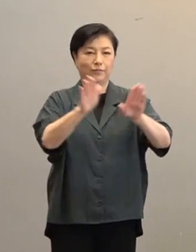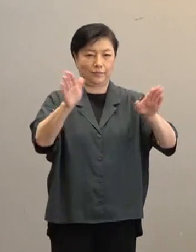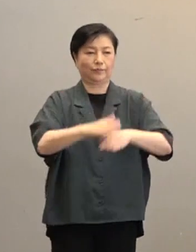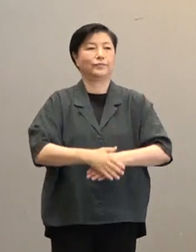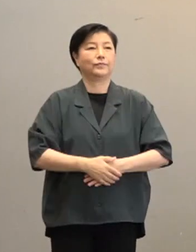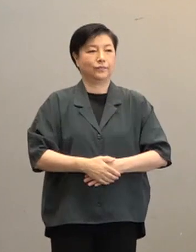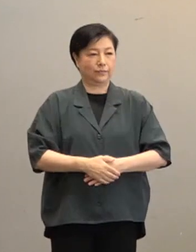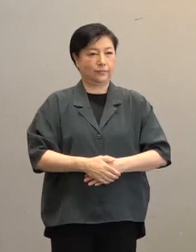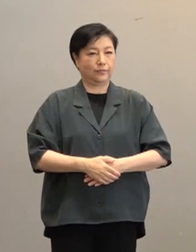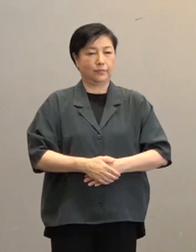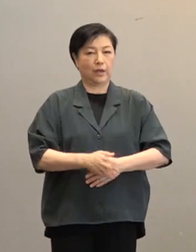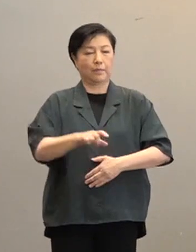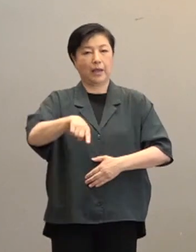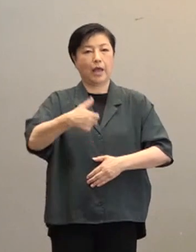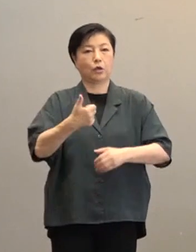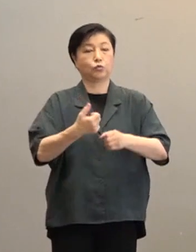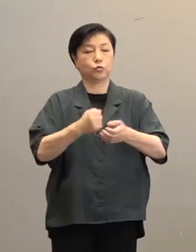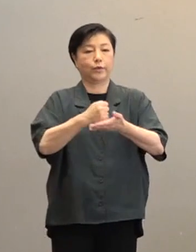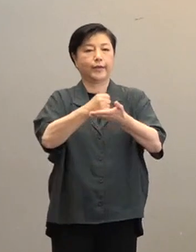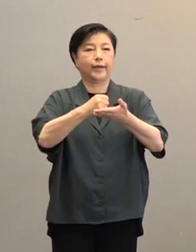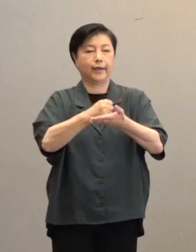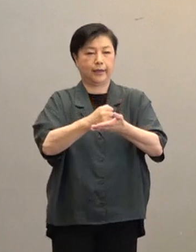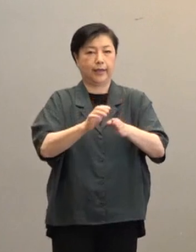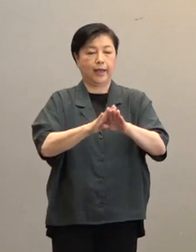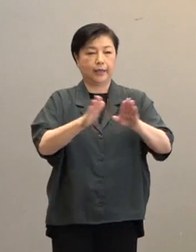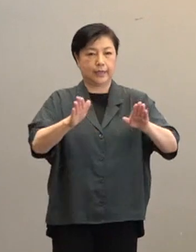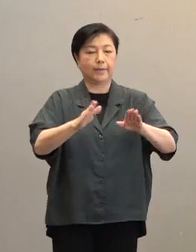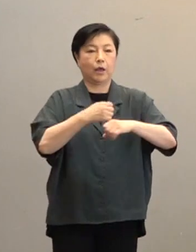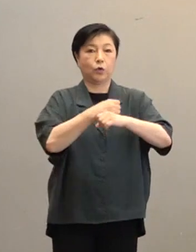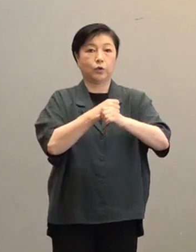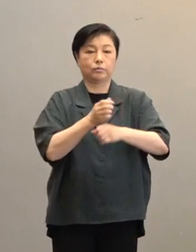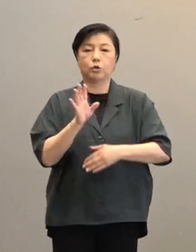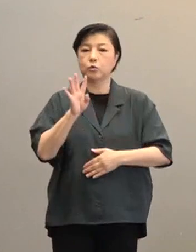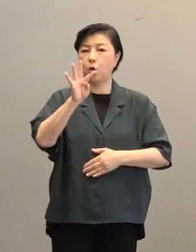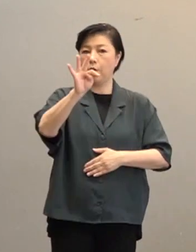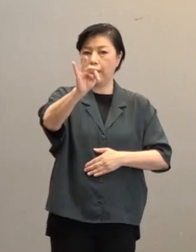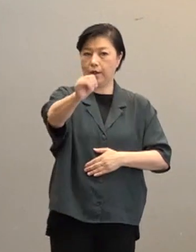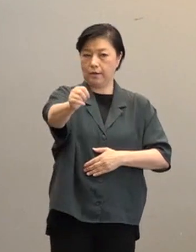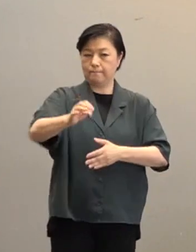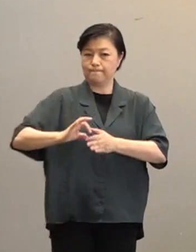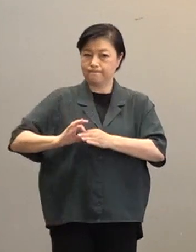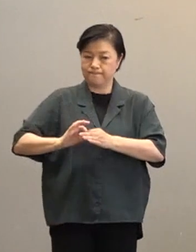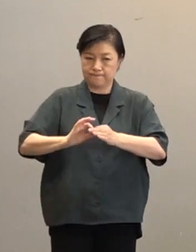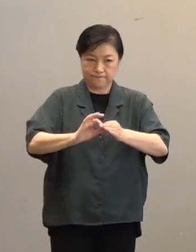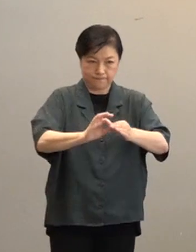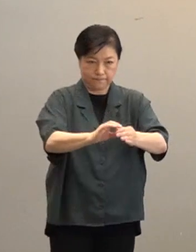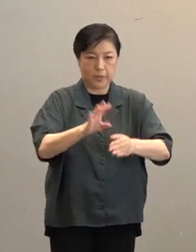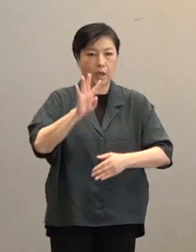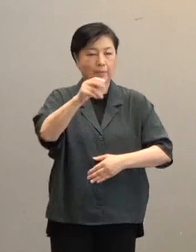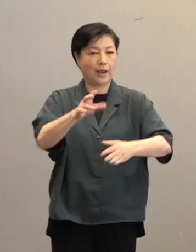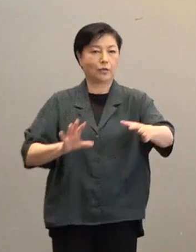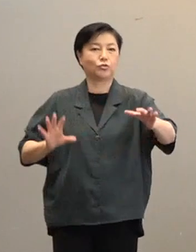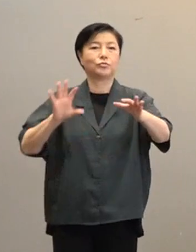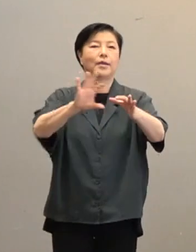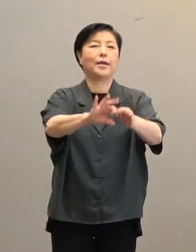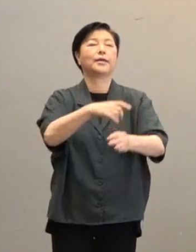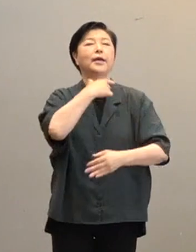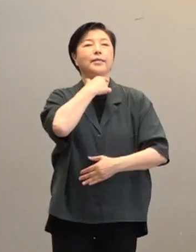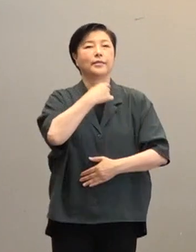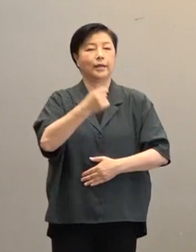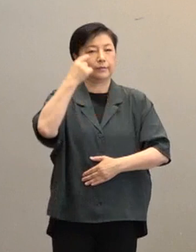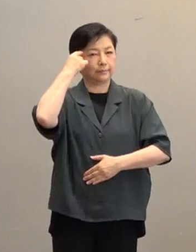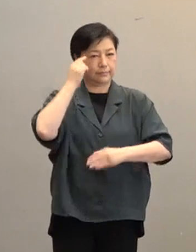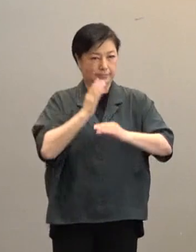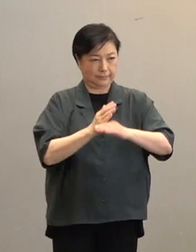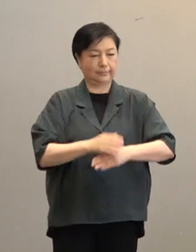。さらに150周年契機として始まった取り組みを将来に向かって継続し未来につなげていきたいと考え